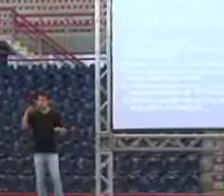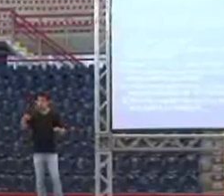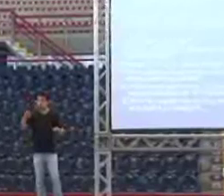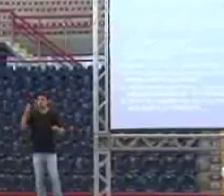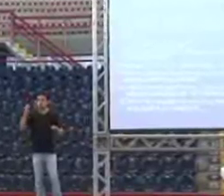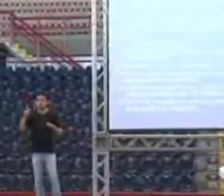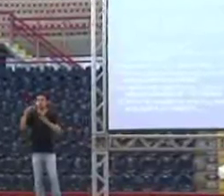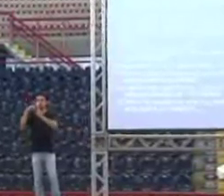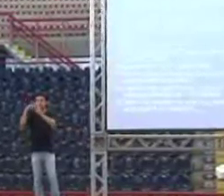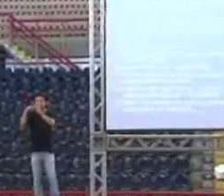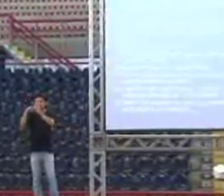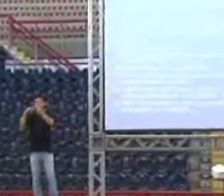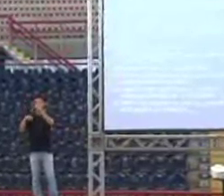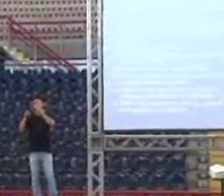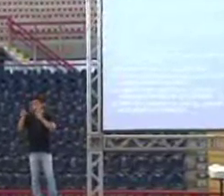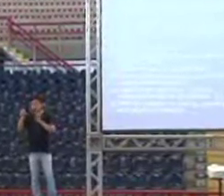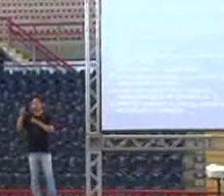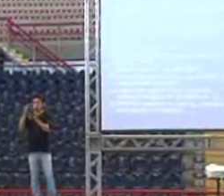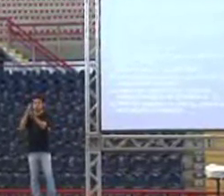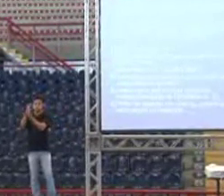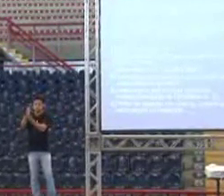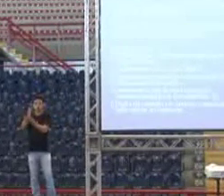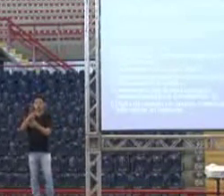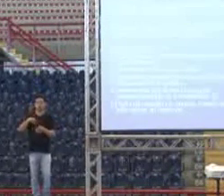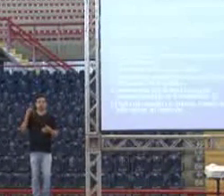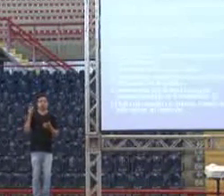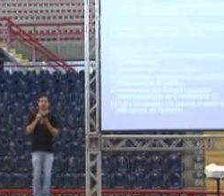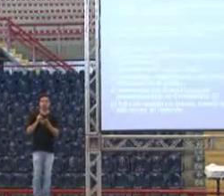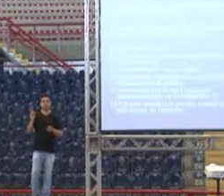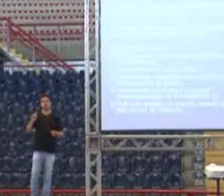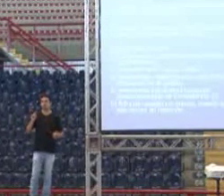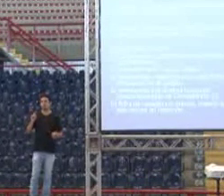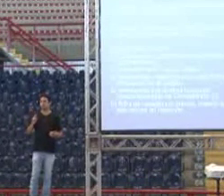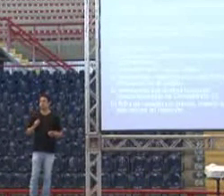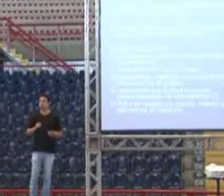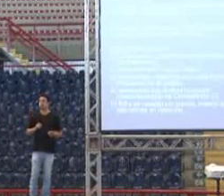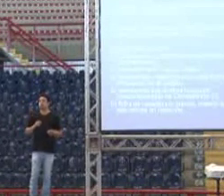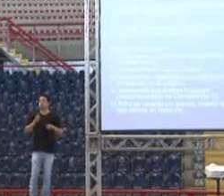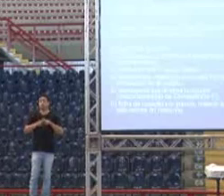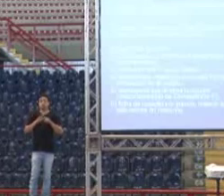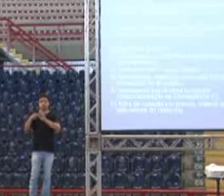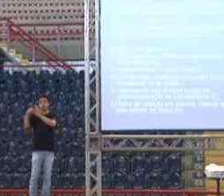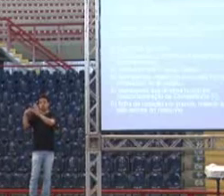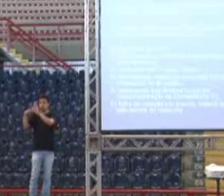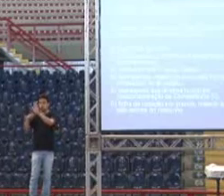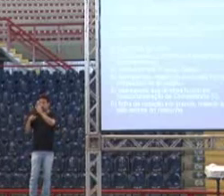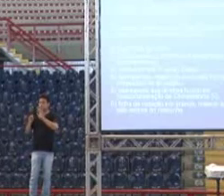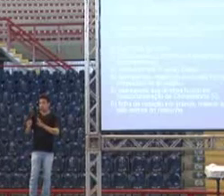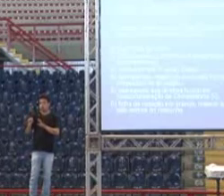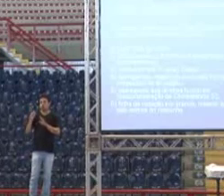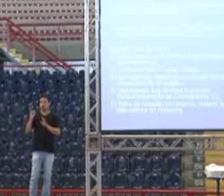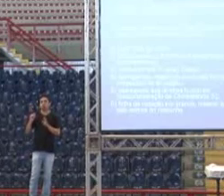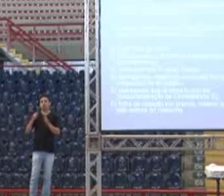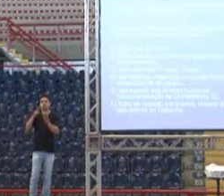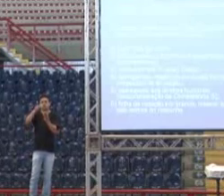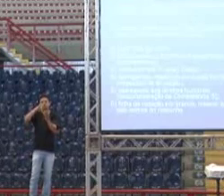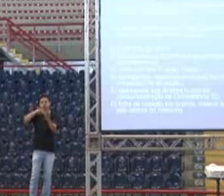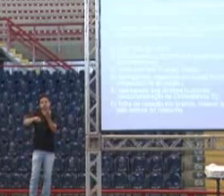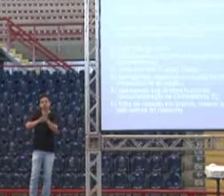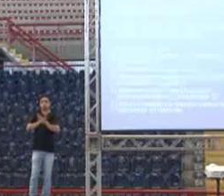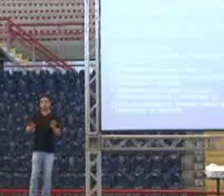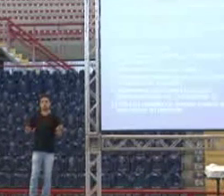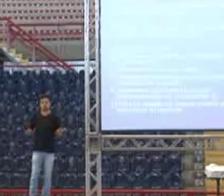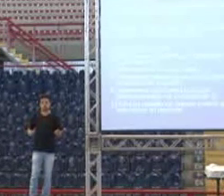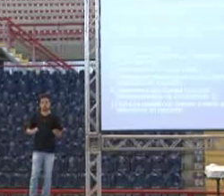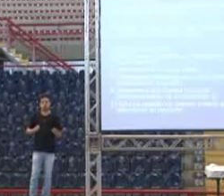o mínimo são 8 linhas e você passa, saiba que isso não é verdade. 8 linhas é o mínimo para que a redação seja corrigida,